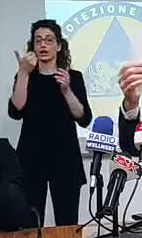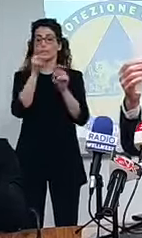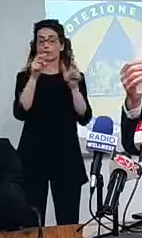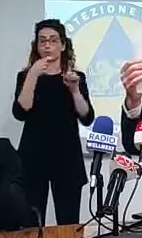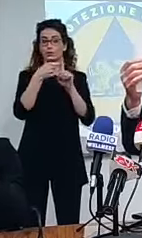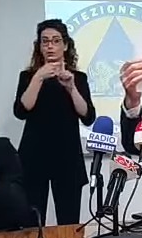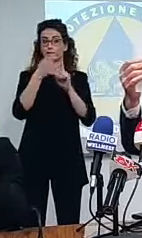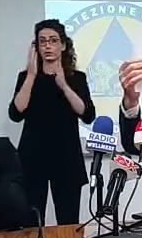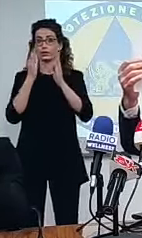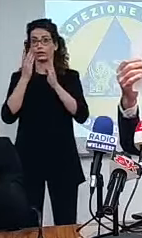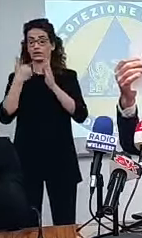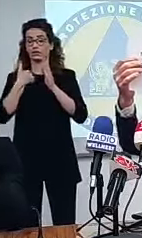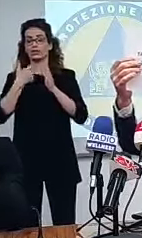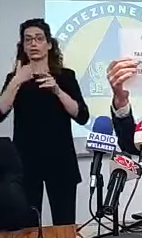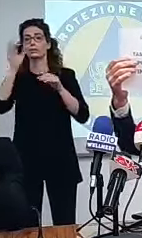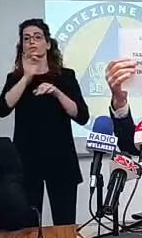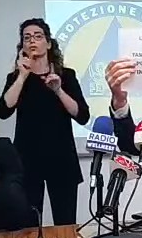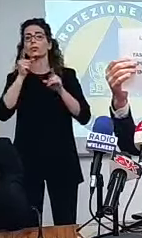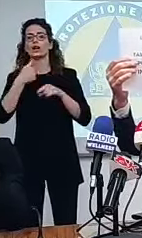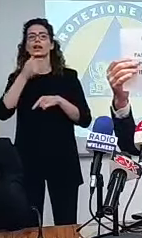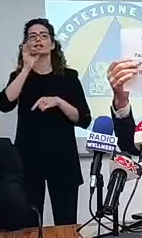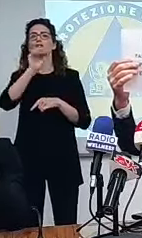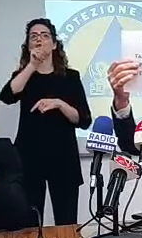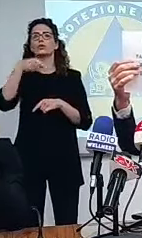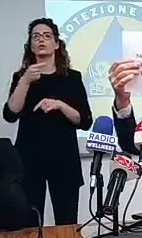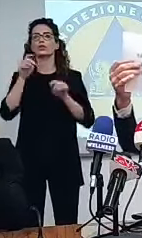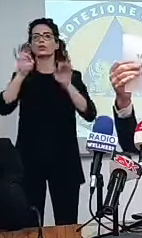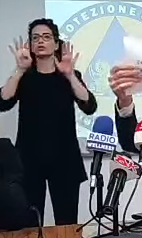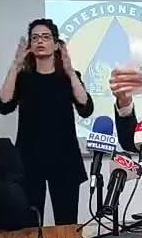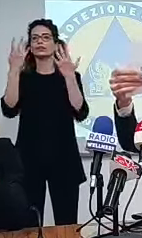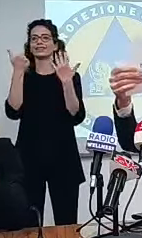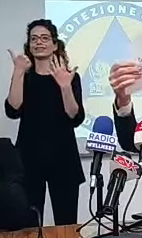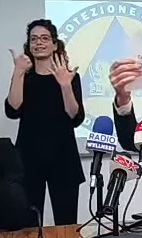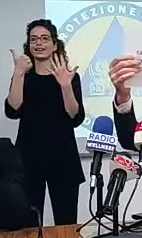34.555 tamponi fanno 0,96 di incidenza.